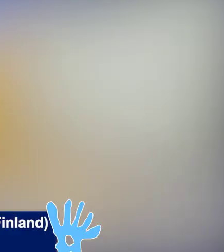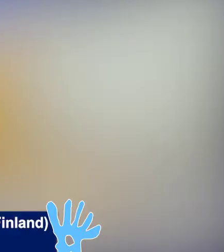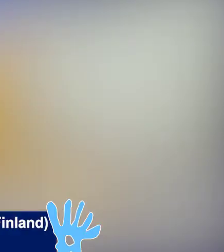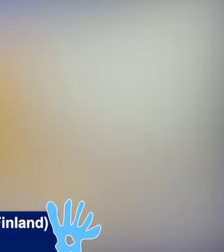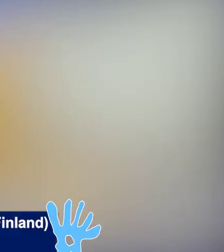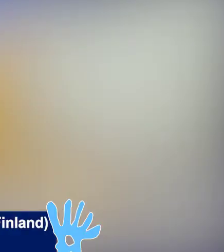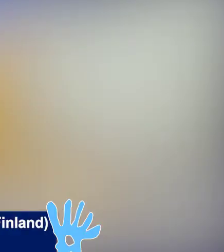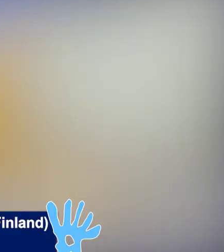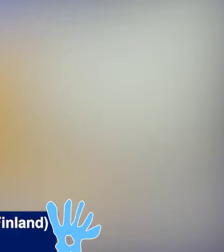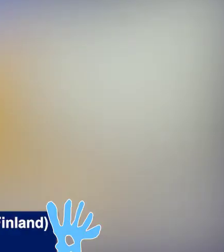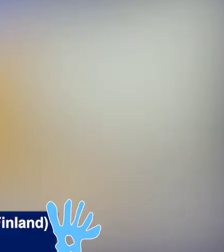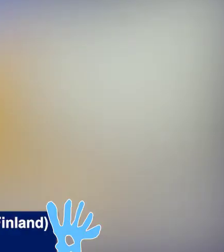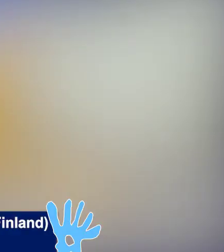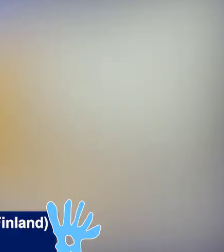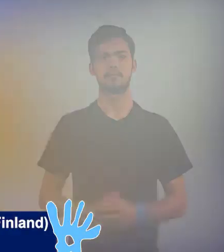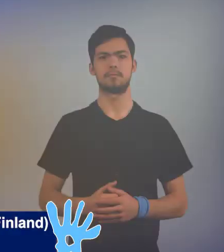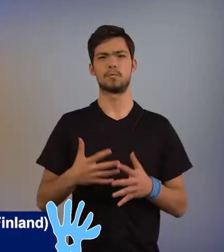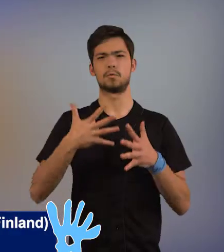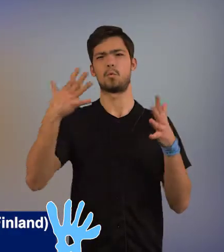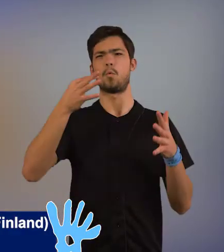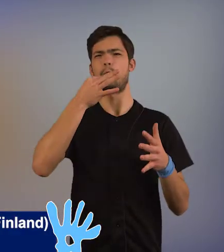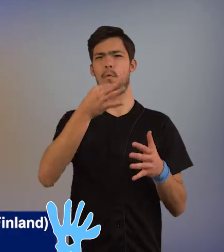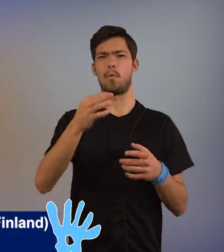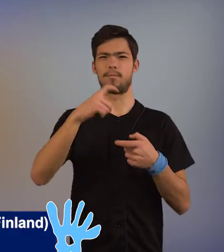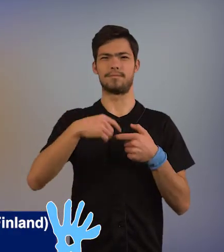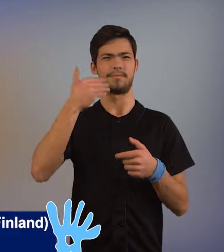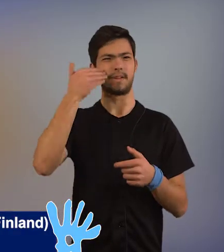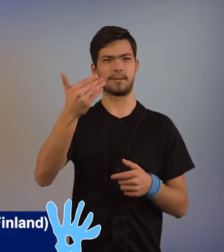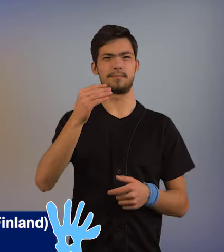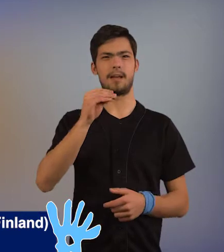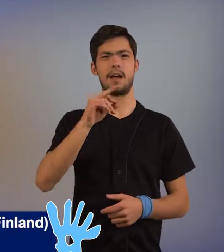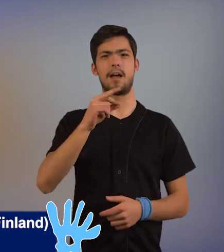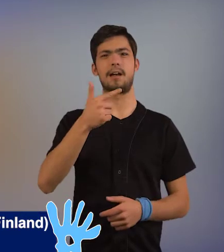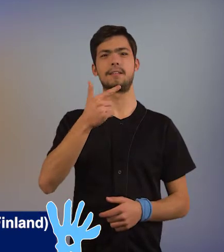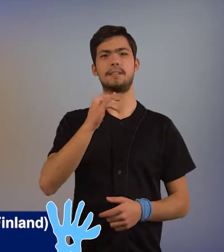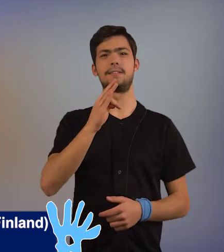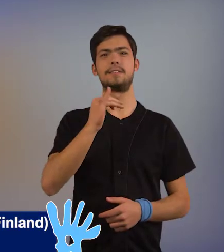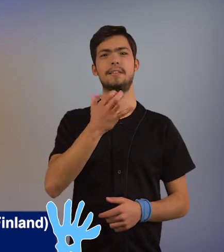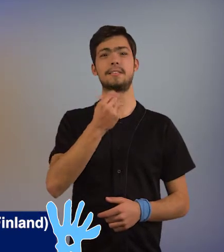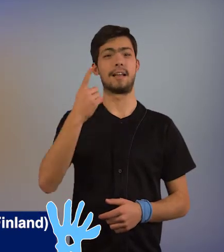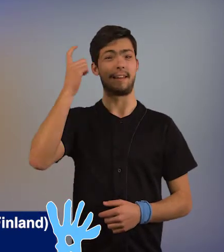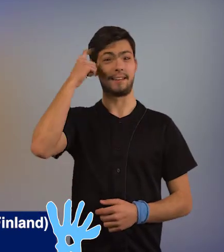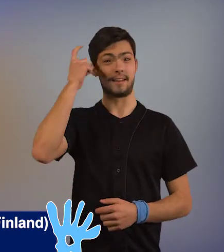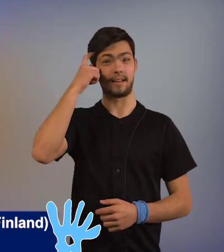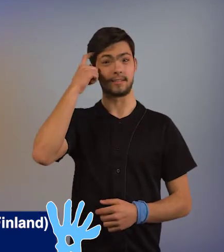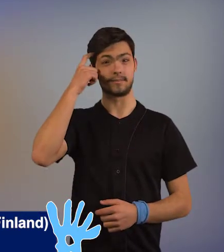vi och robotarna? Eller är det vi eller robotarna? En av framtidens